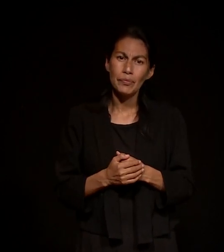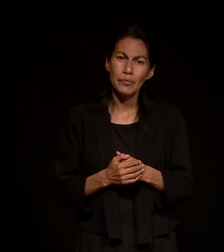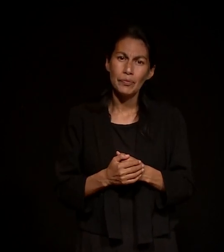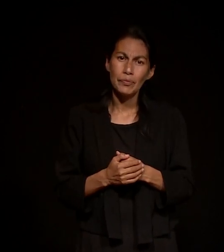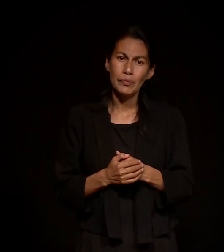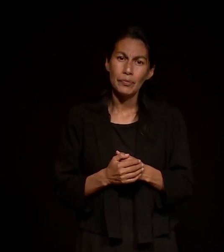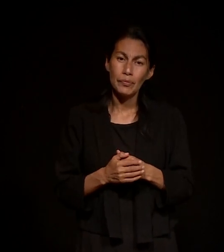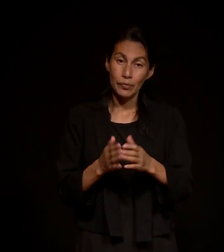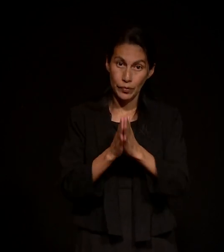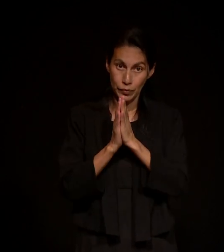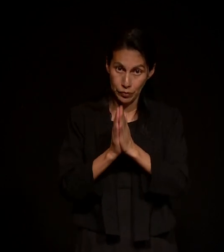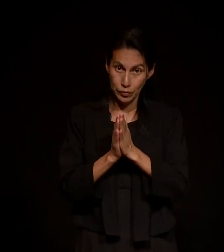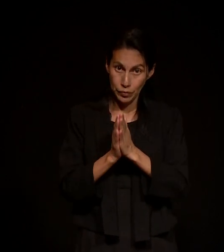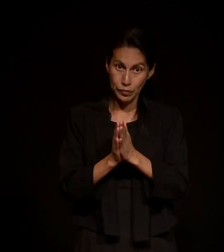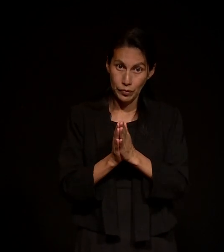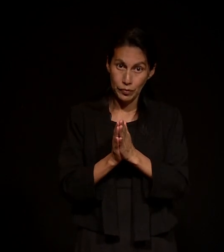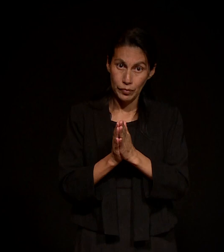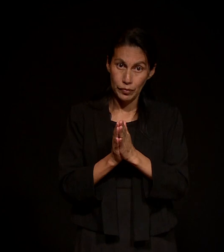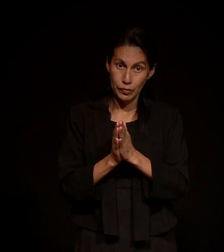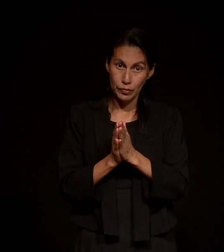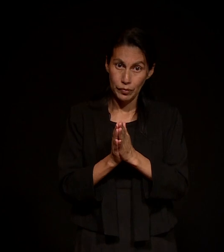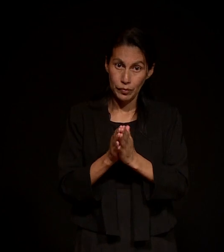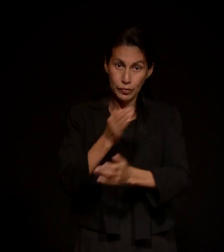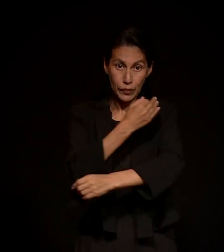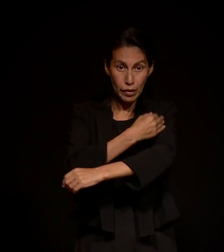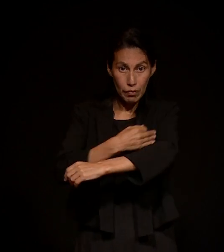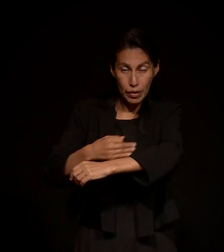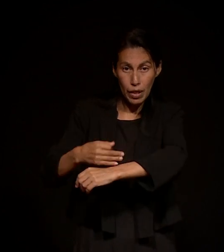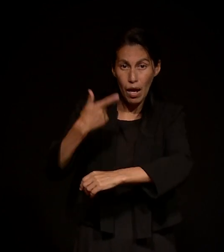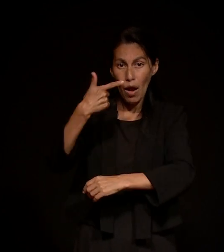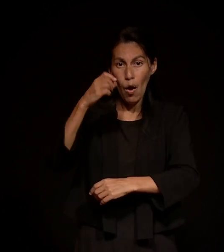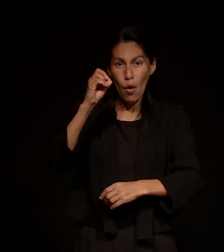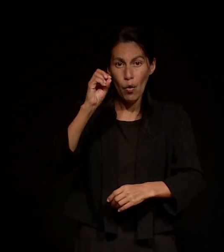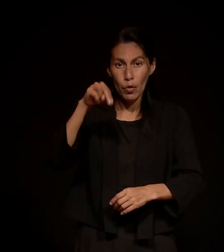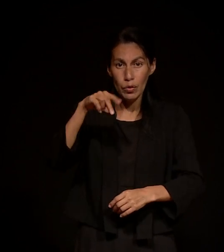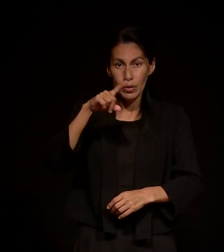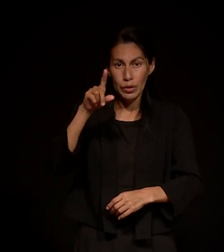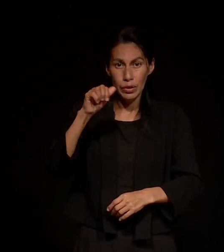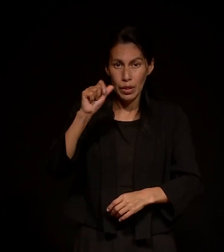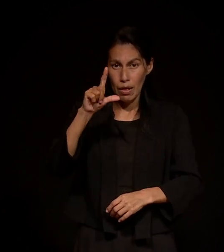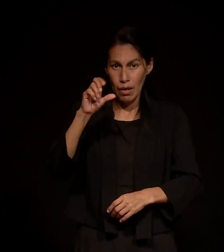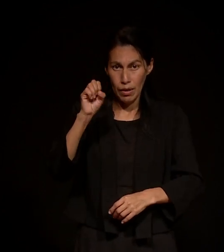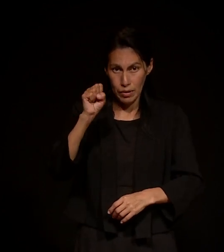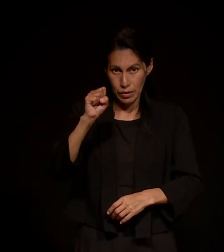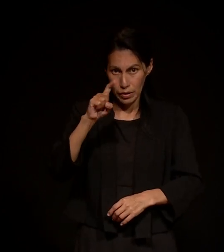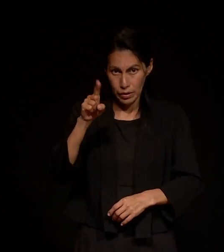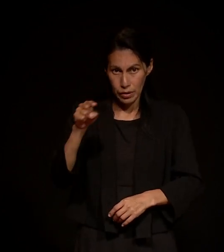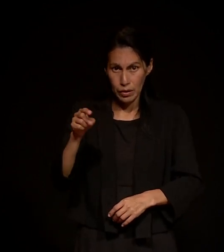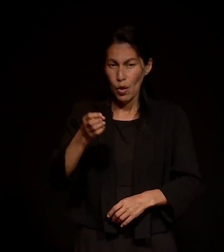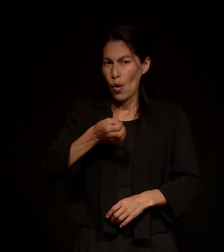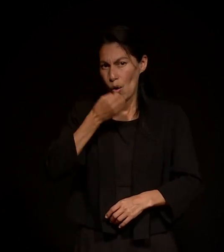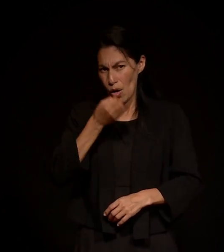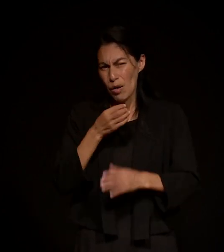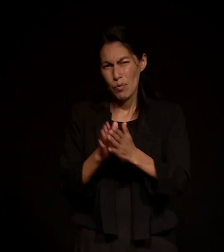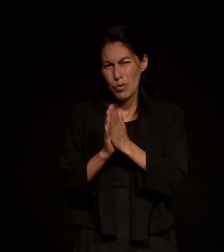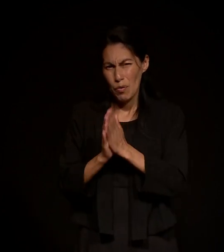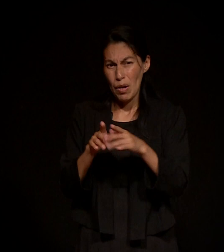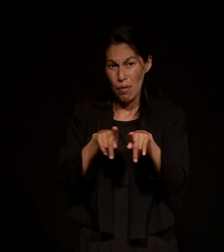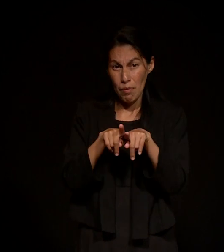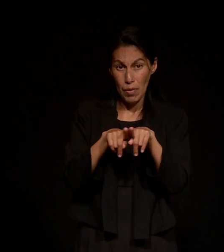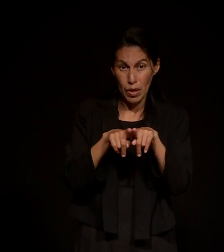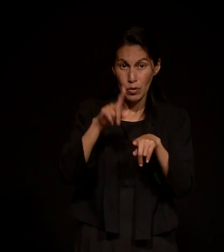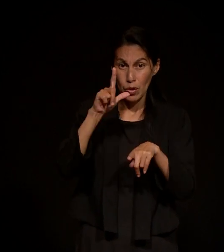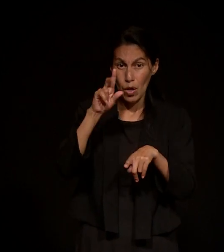quiero mencionar que sigamos orando, pedidos por la familia González. Recuerden ustedes que el